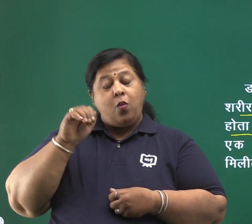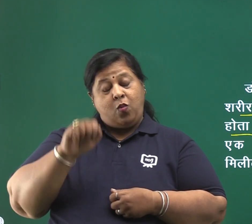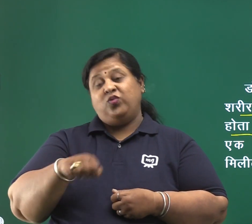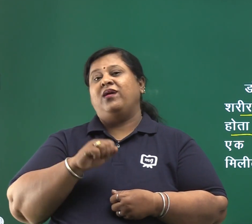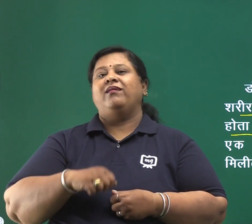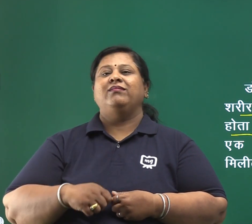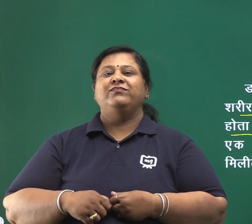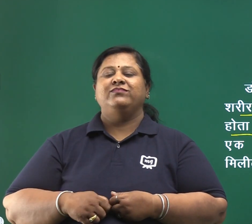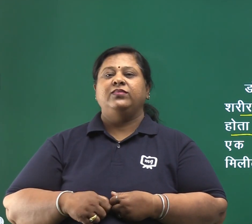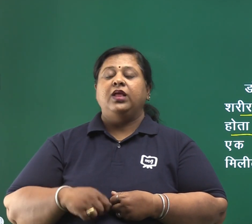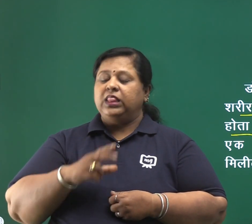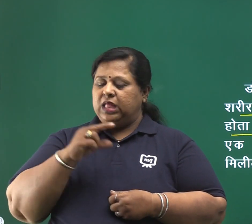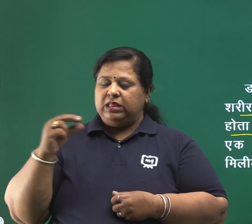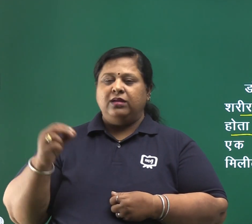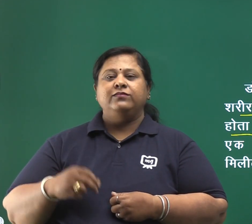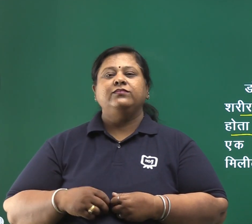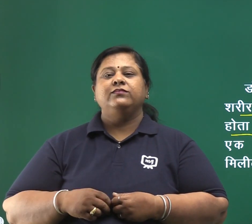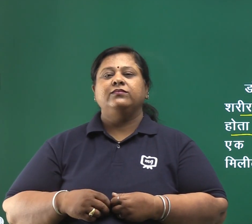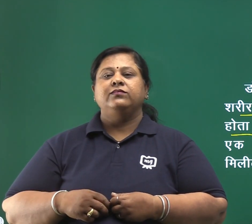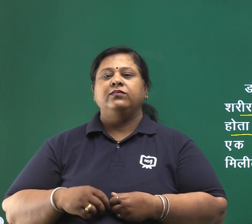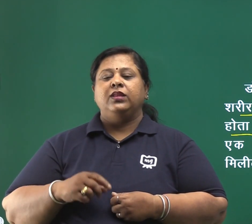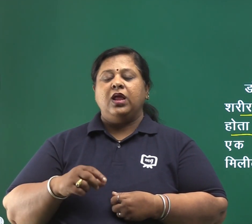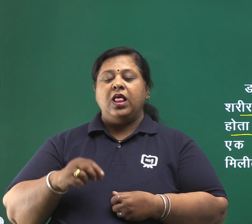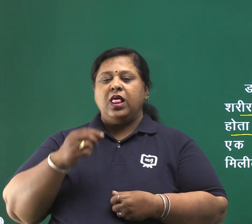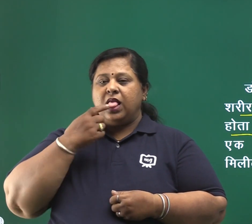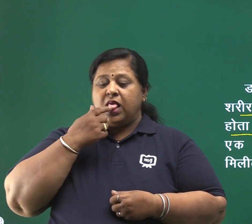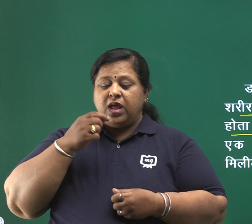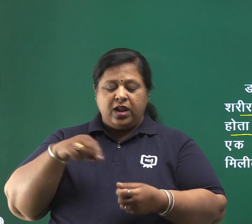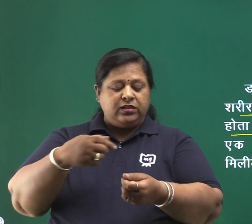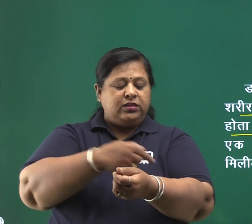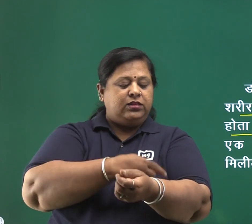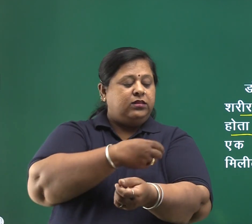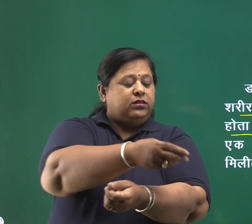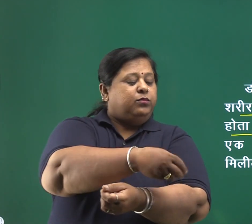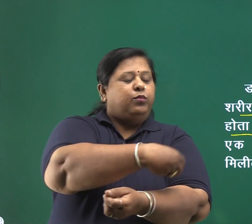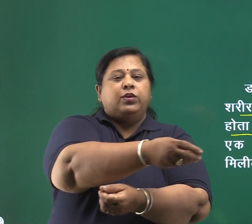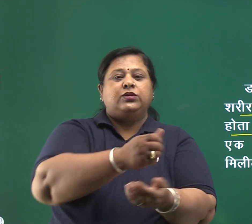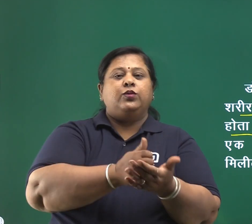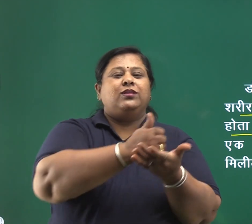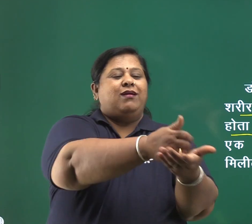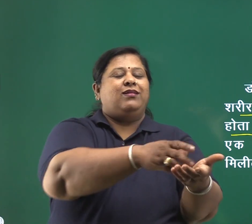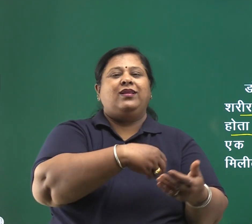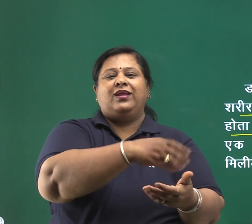होता है तथा रक्तदान के लिए